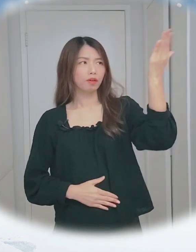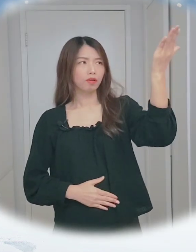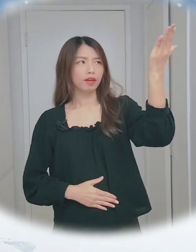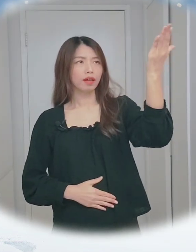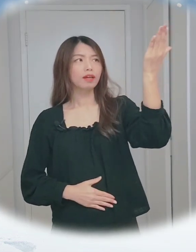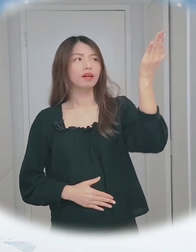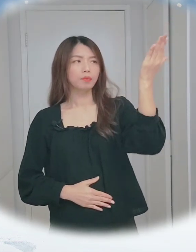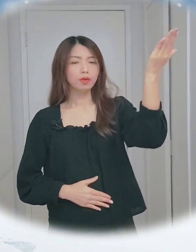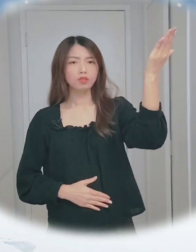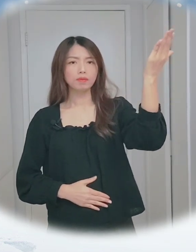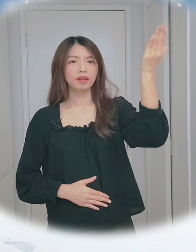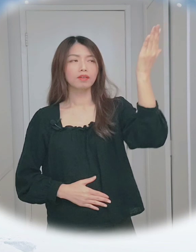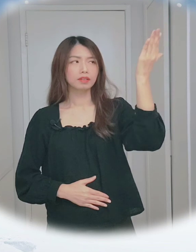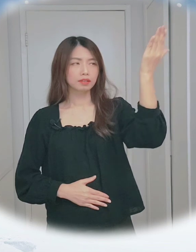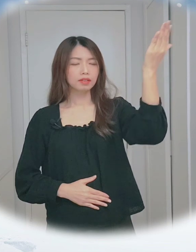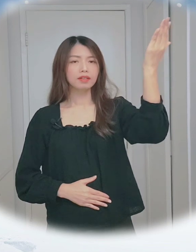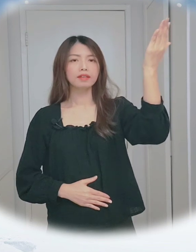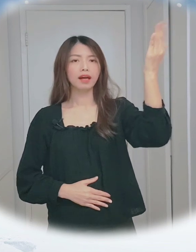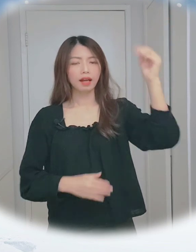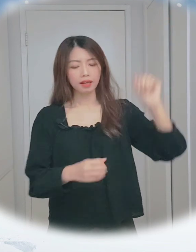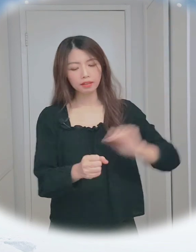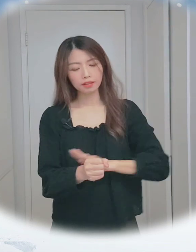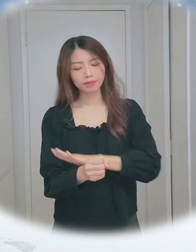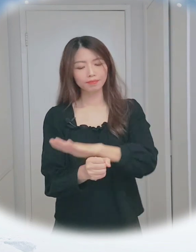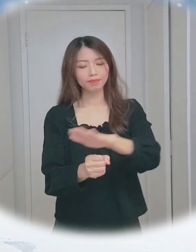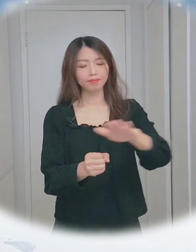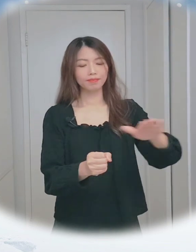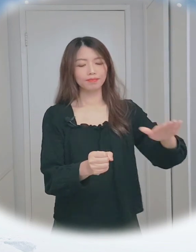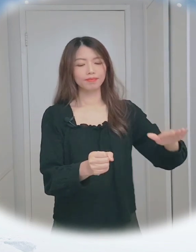높여서 이렇게 표현해 주시면 돼요. 그 사랑